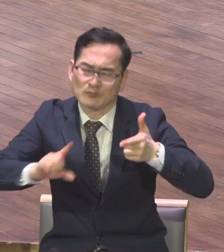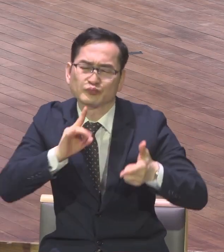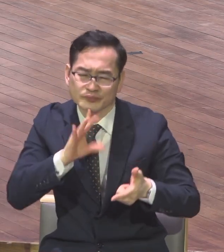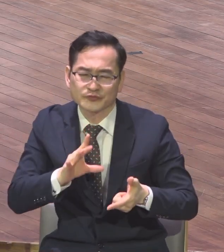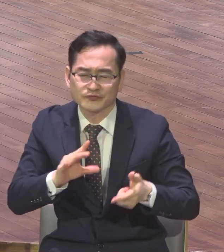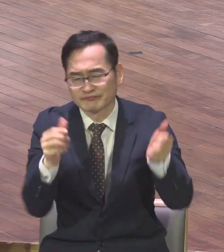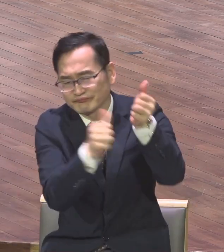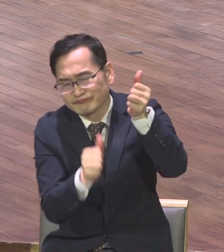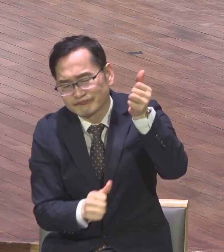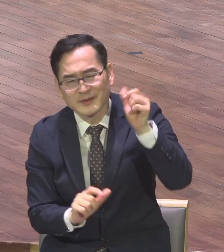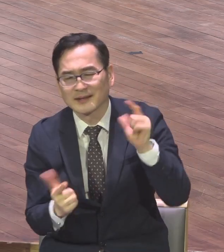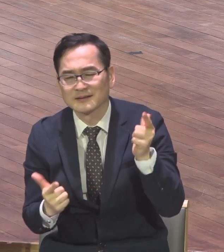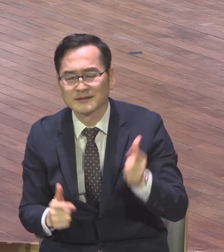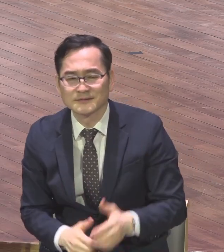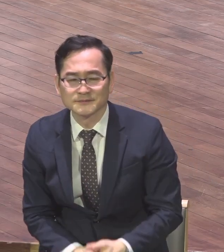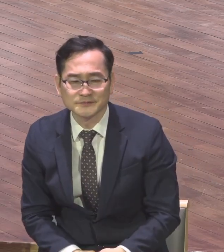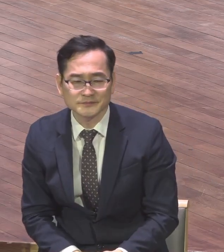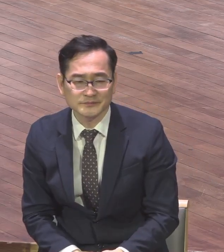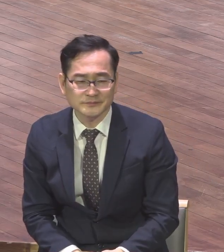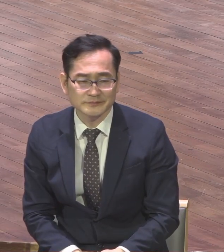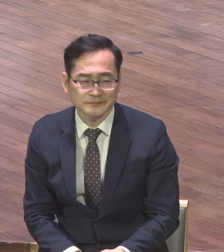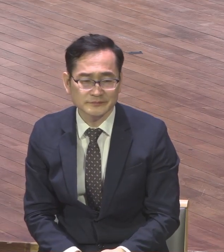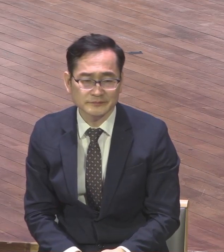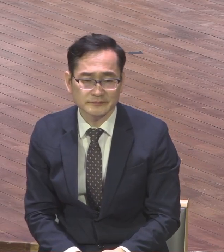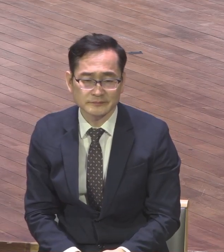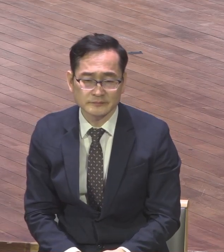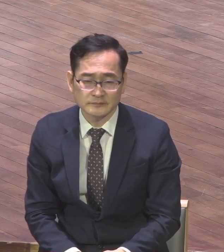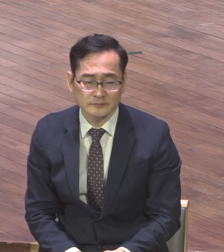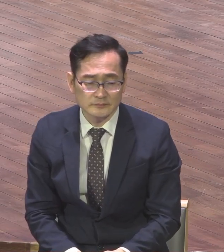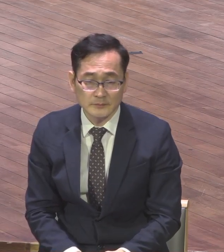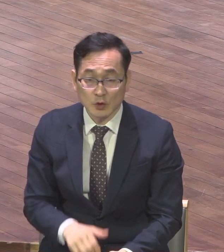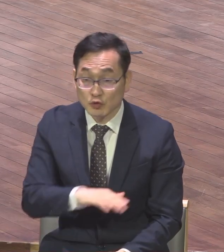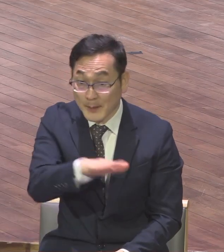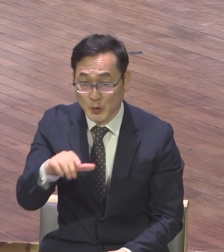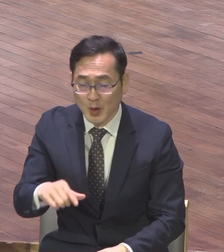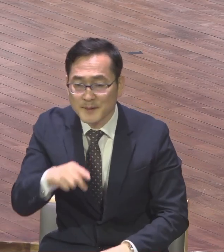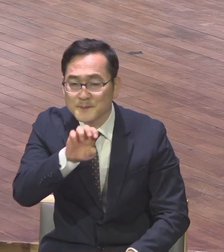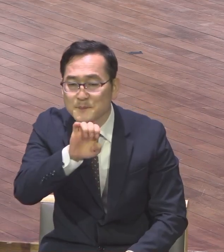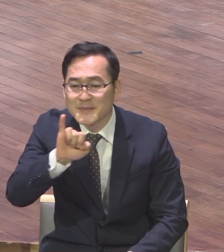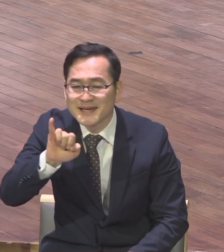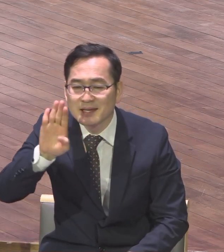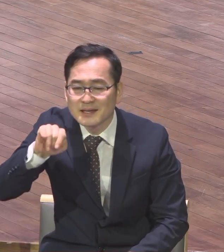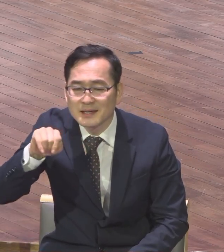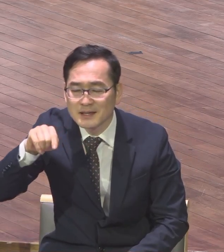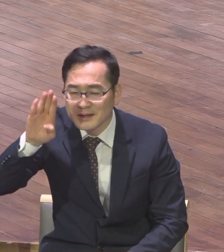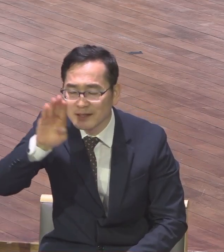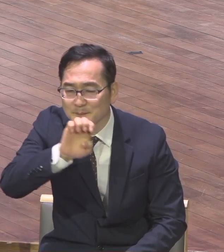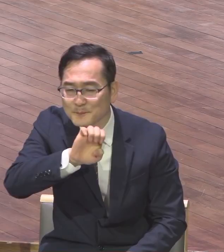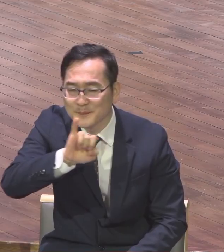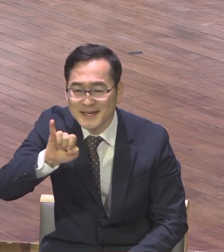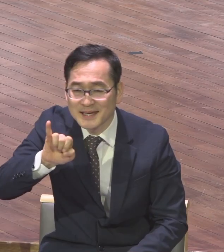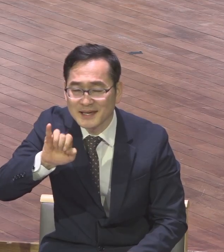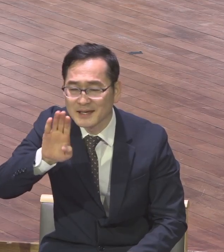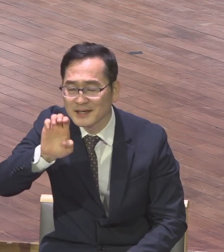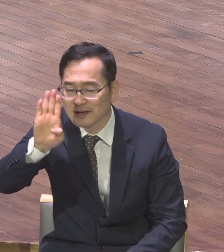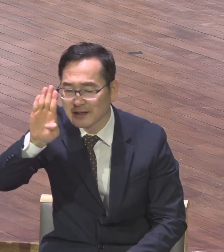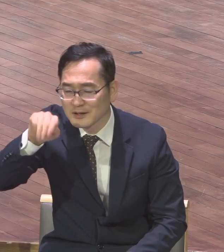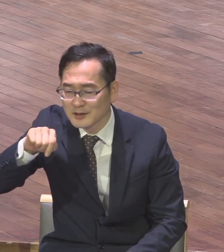우리가 사용하는 표현 중에는 피부치라고 하는 말이 있죠. 피부치는 뭐요? 혈육 관계지, 혈육.